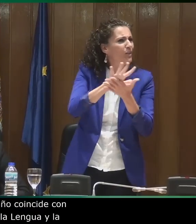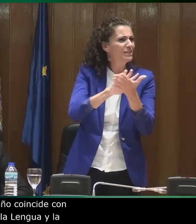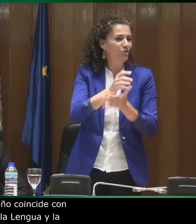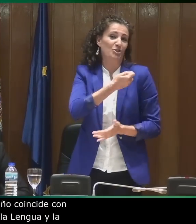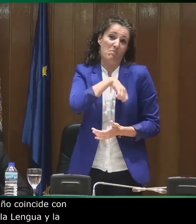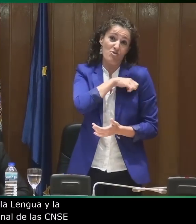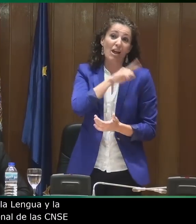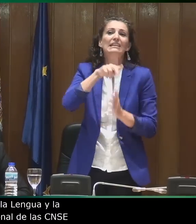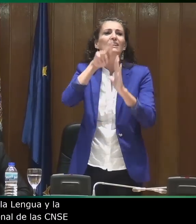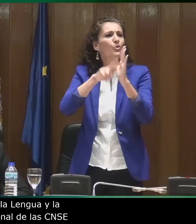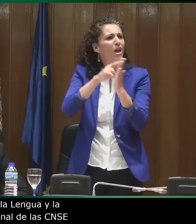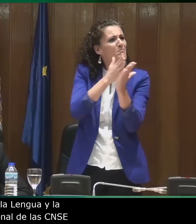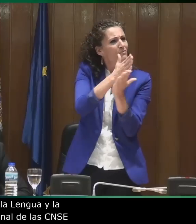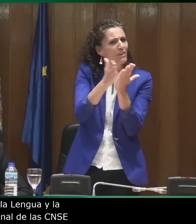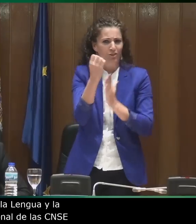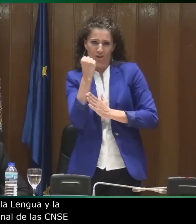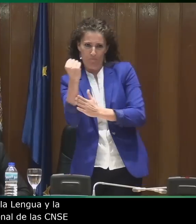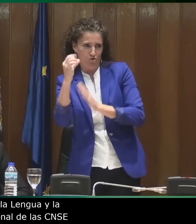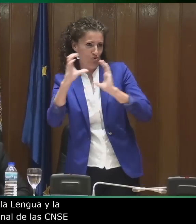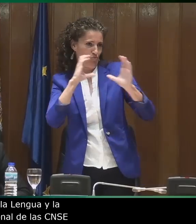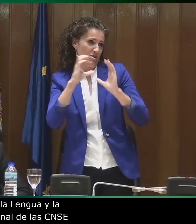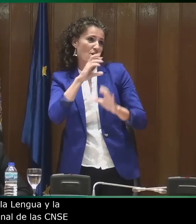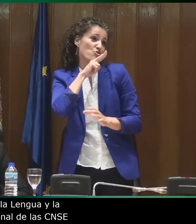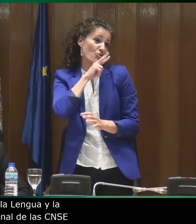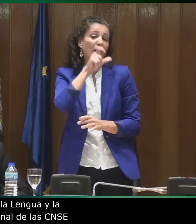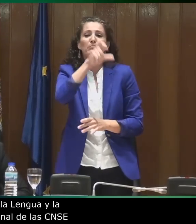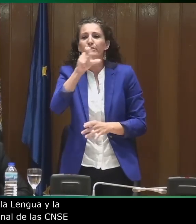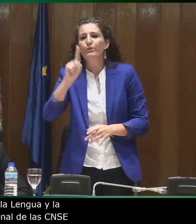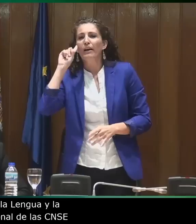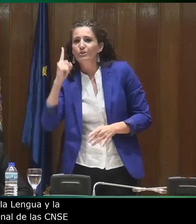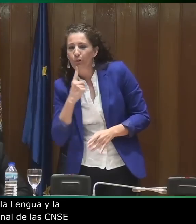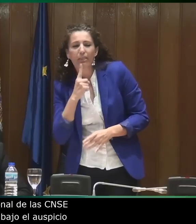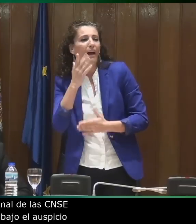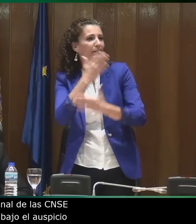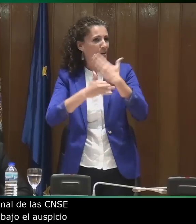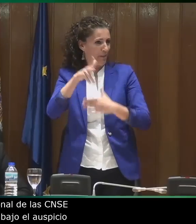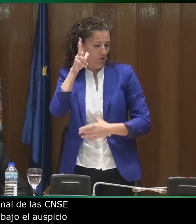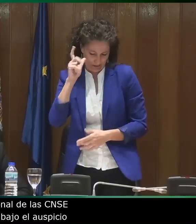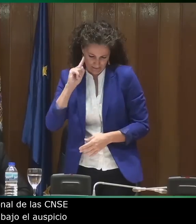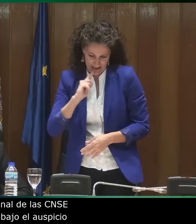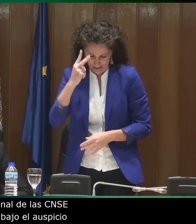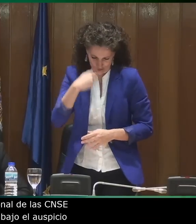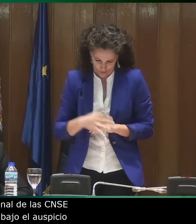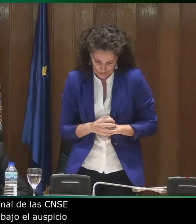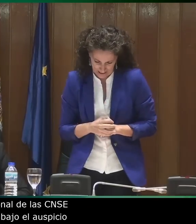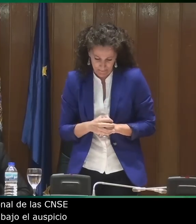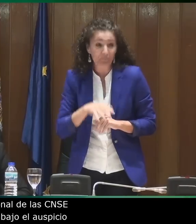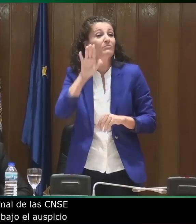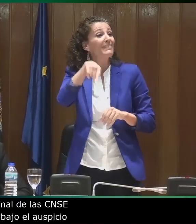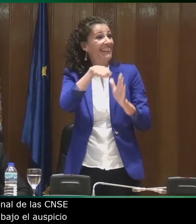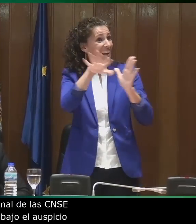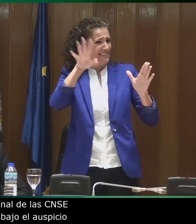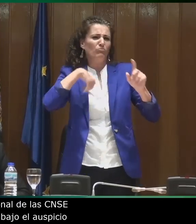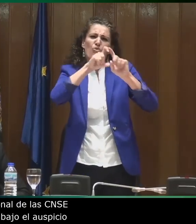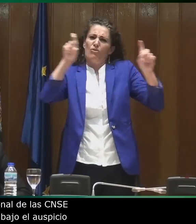se reconoce la lengua de signos española y se regulan los medios de apoyo a la comunicación oral para personas sordas y o con discapacidad